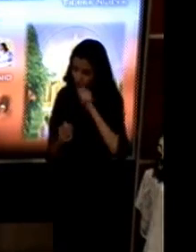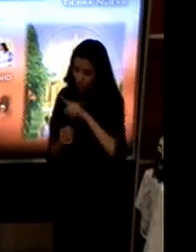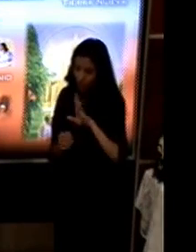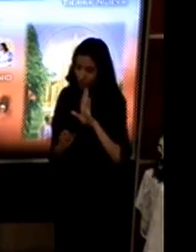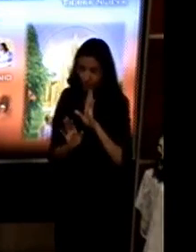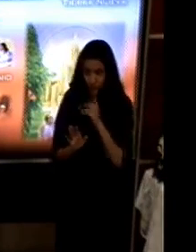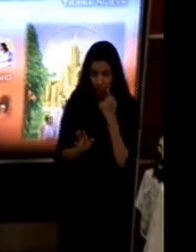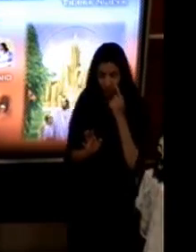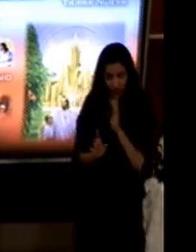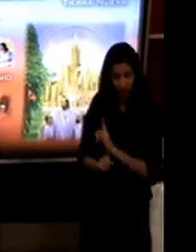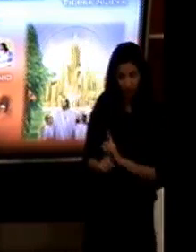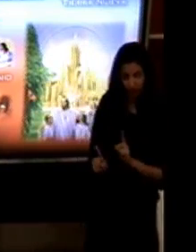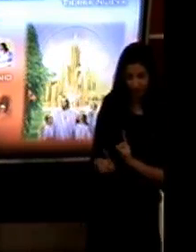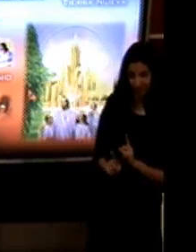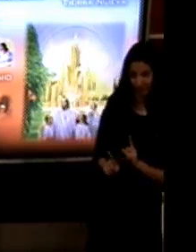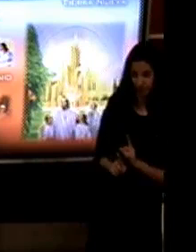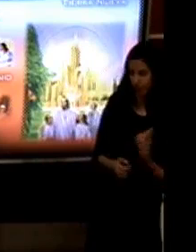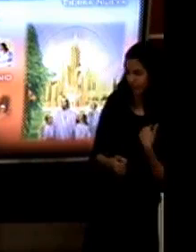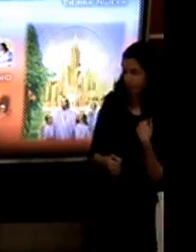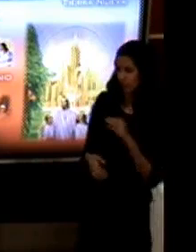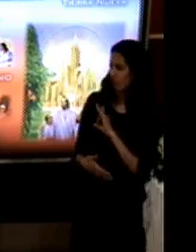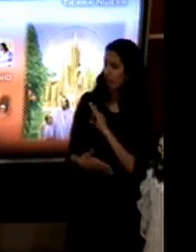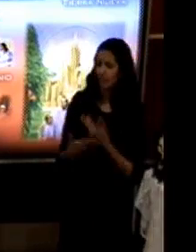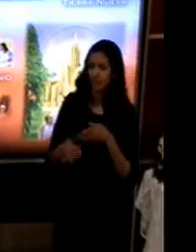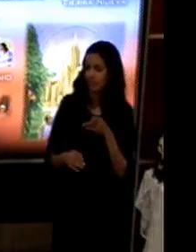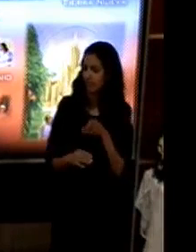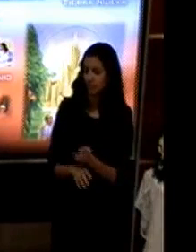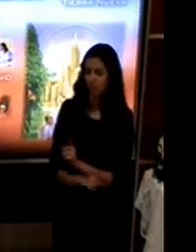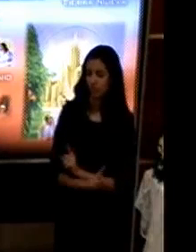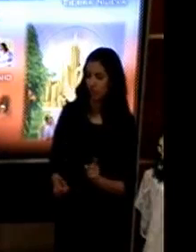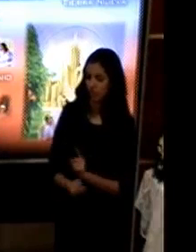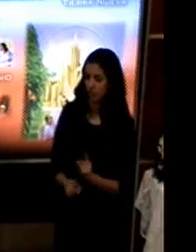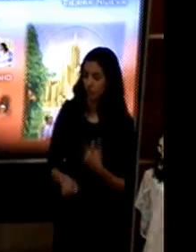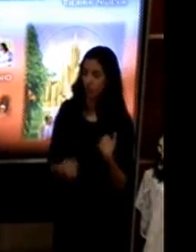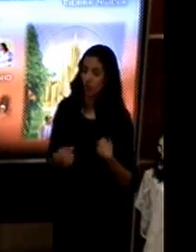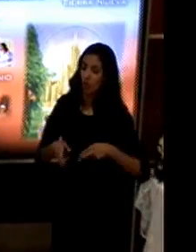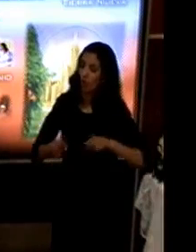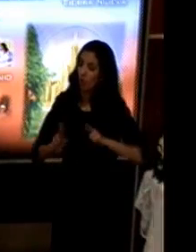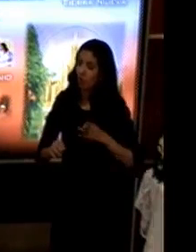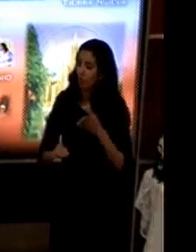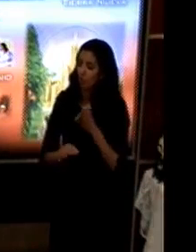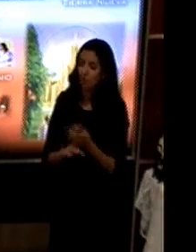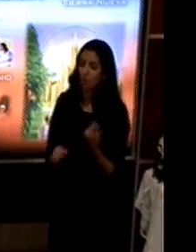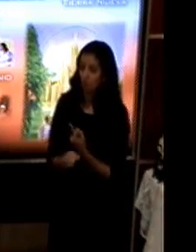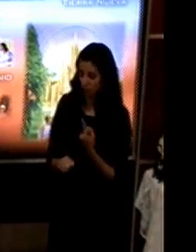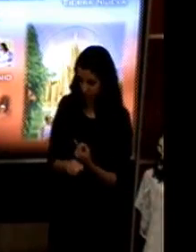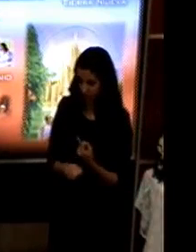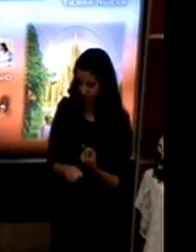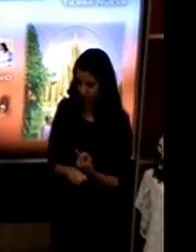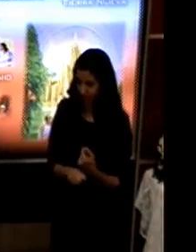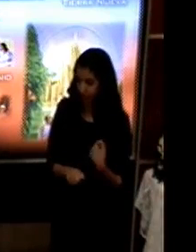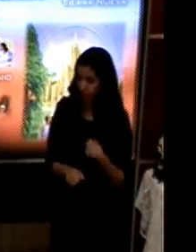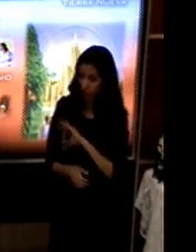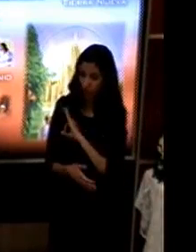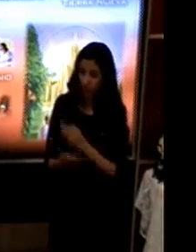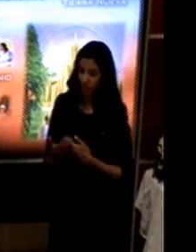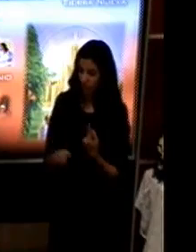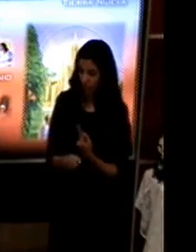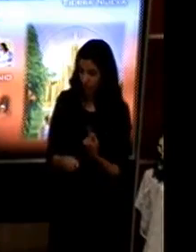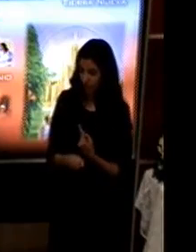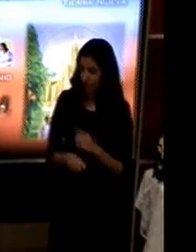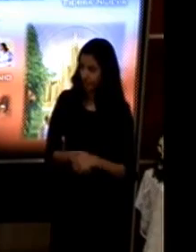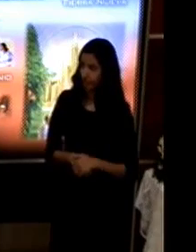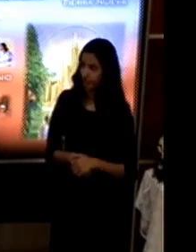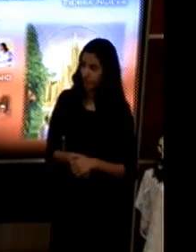Entonces, dije, no voy a ir, no me dio tiempo para hablar con el profesor, así que no fui al examen. El lunes, el profesor